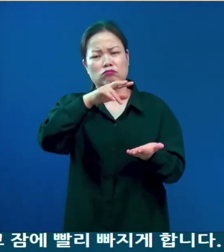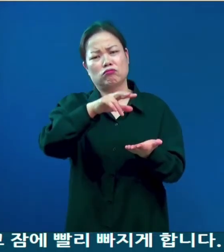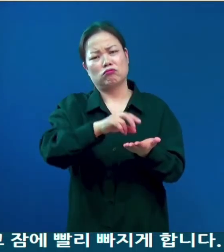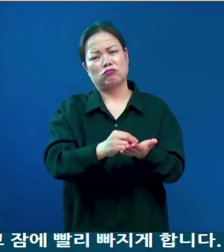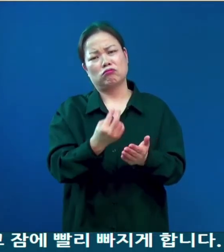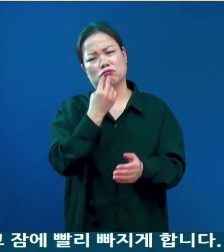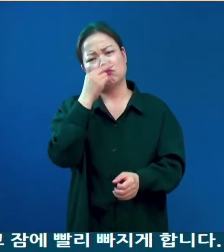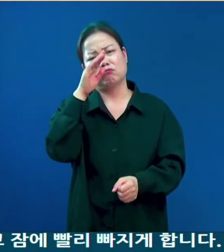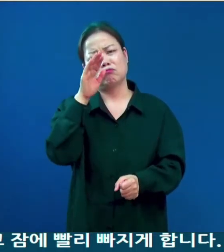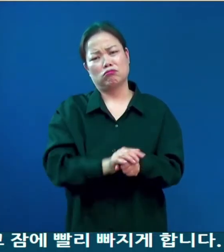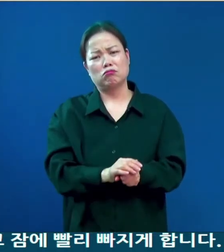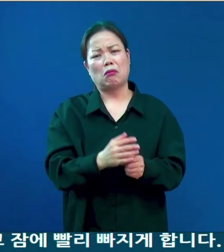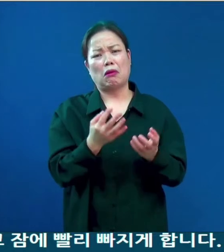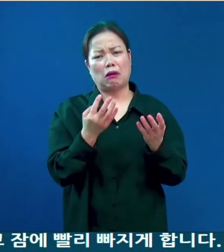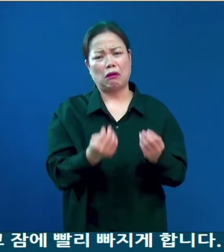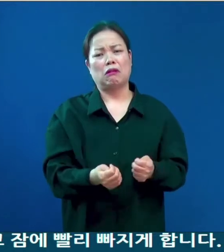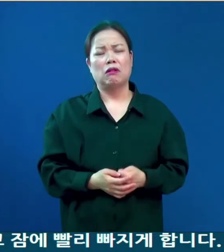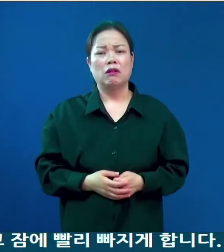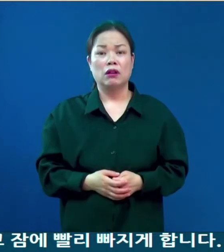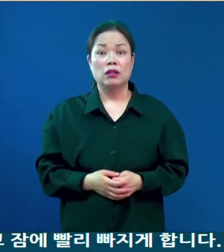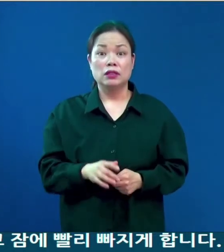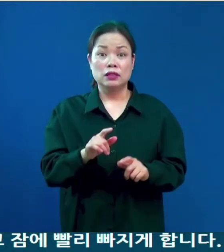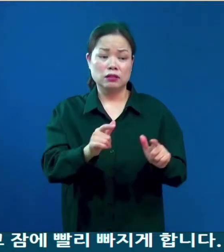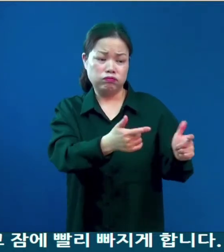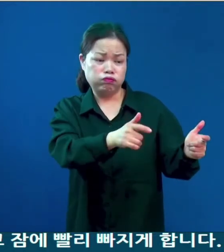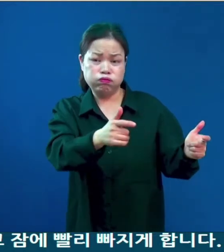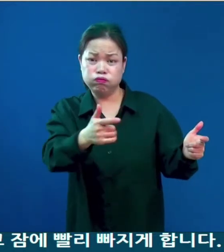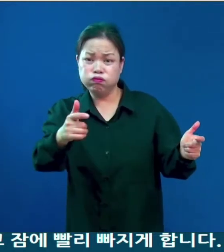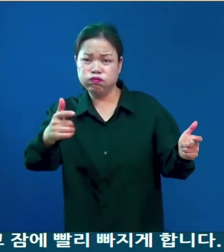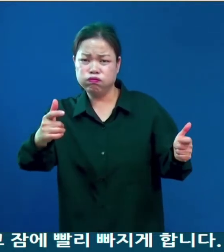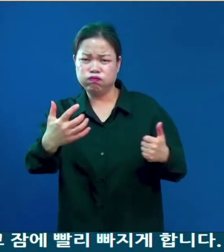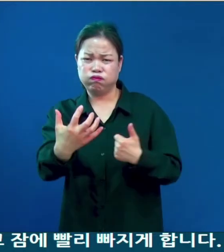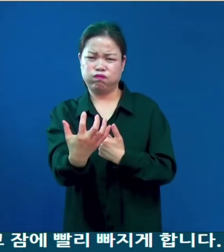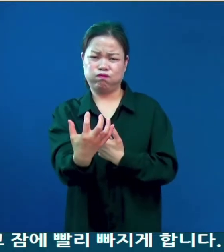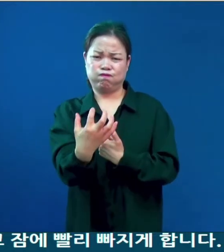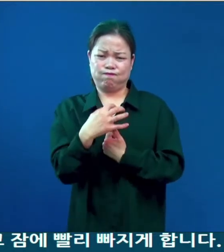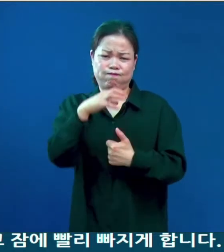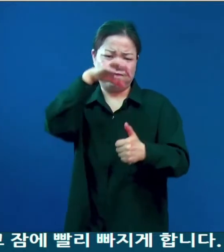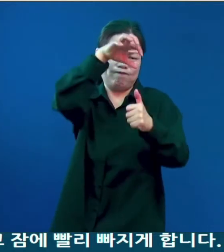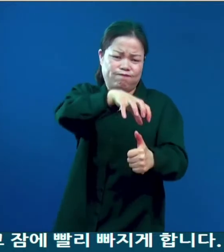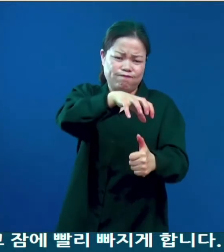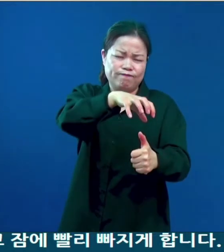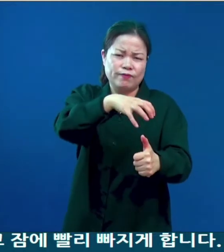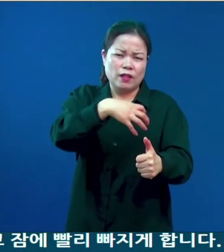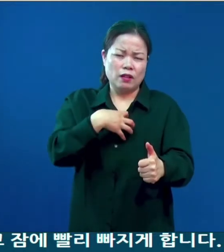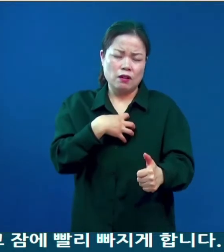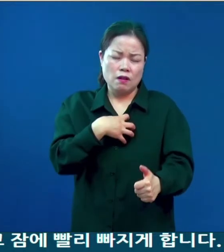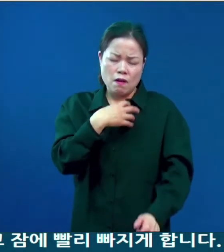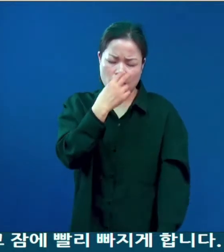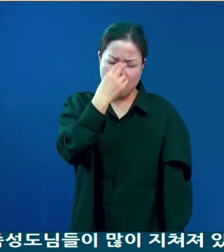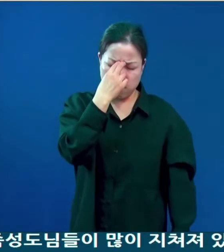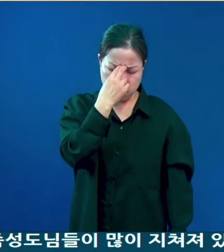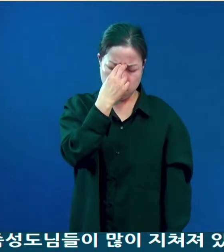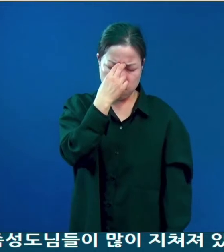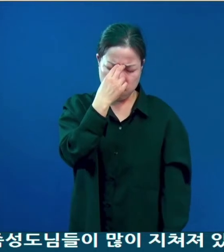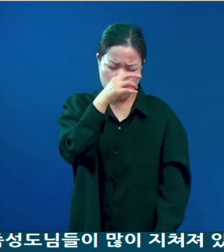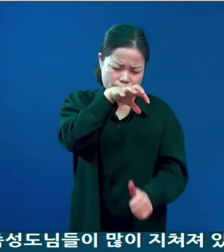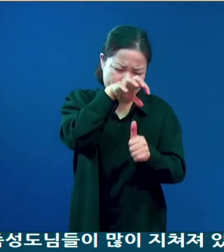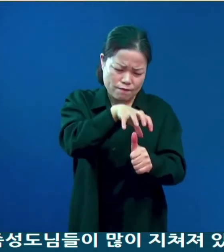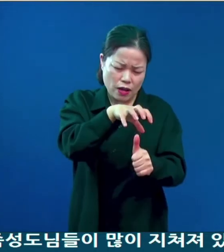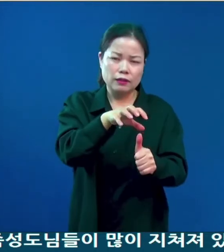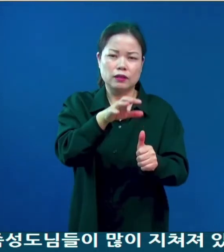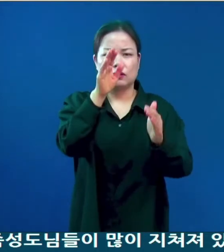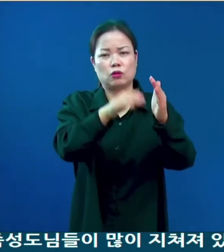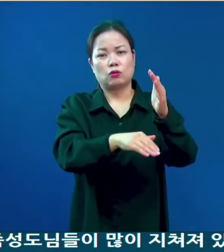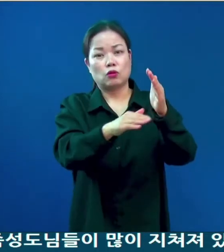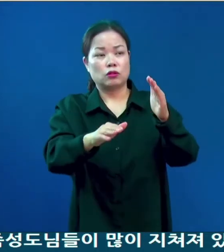기가 막혀요. 자, 그런데 이런 여러 가지 압박, 염려, 근심에 이제 짓눌려 사는 성도들의